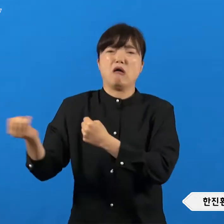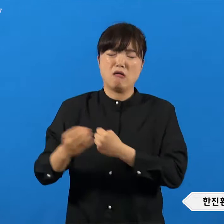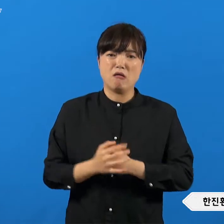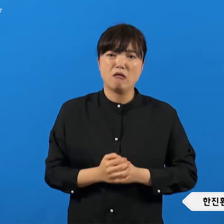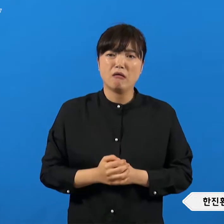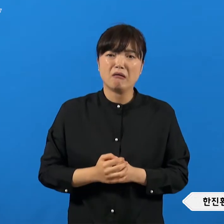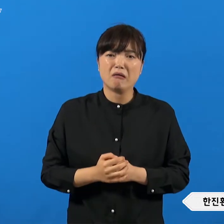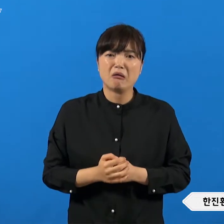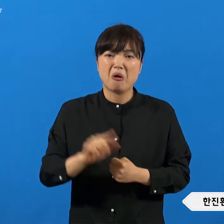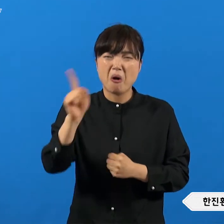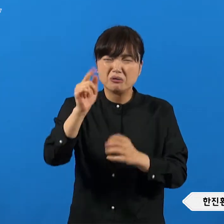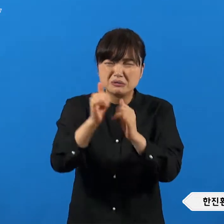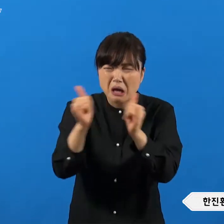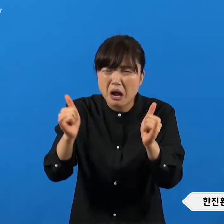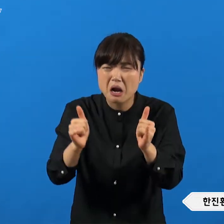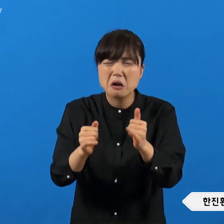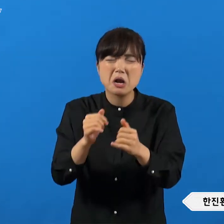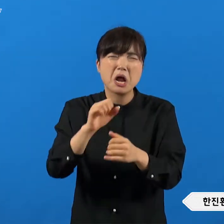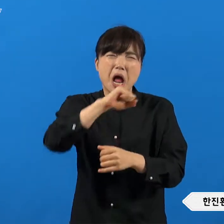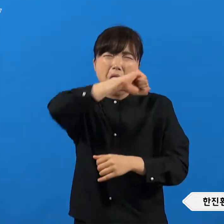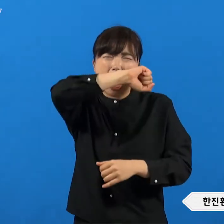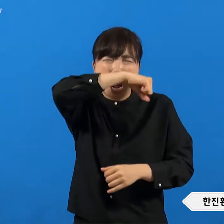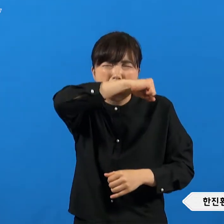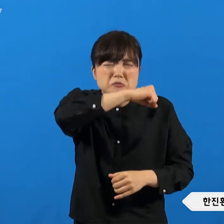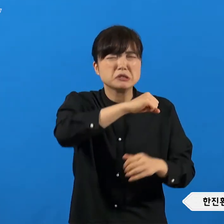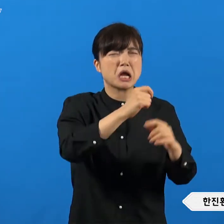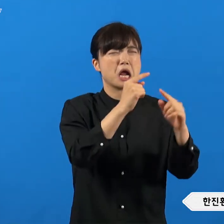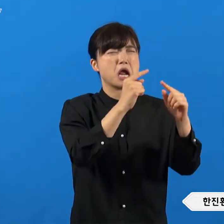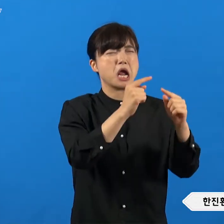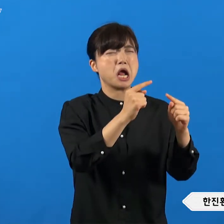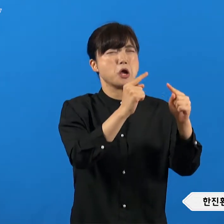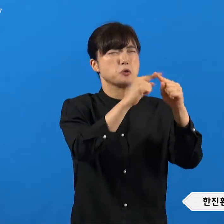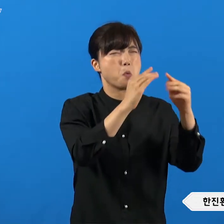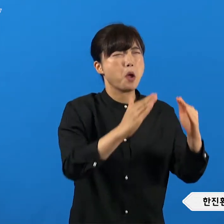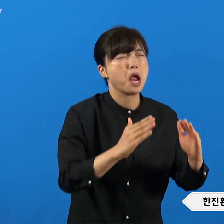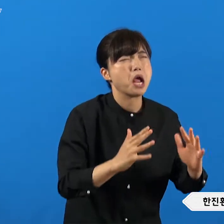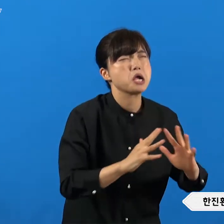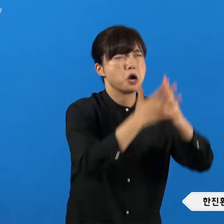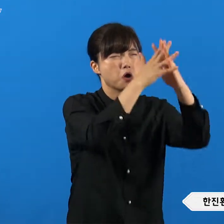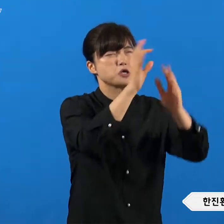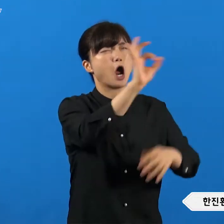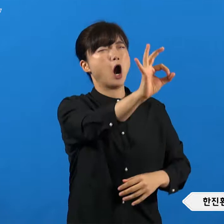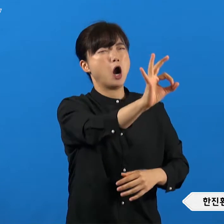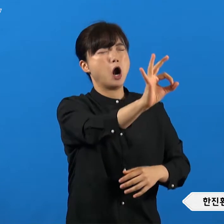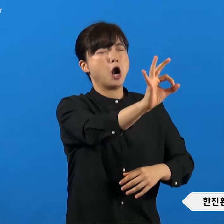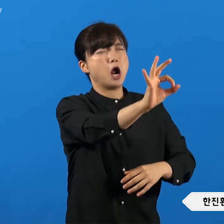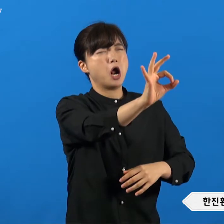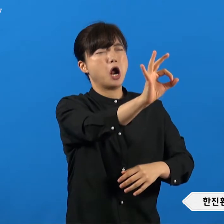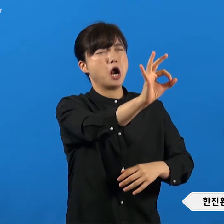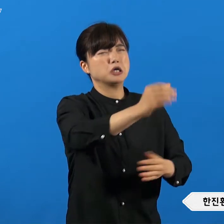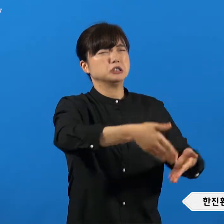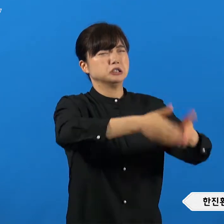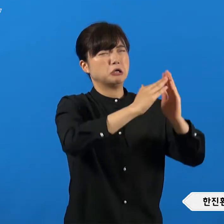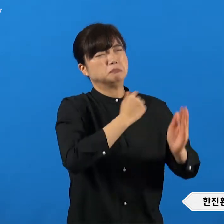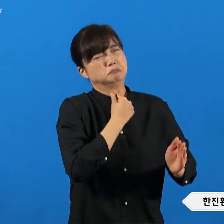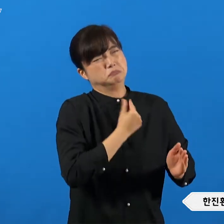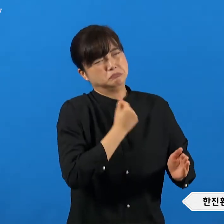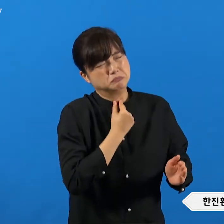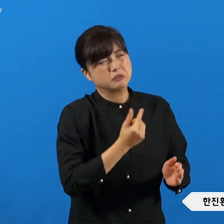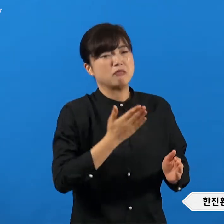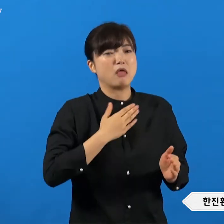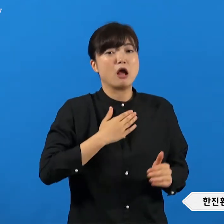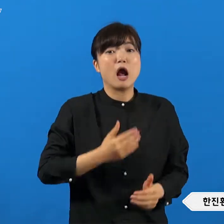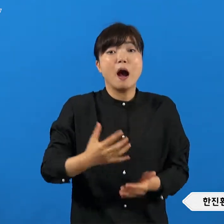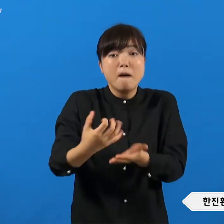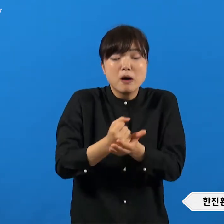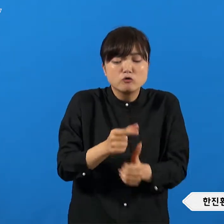많습니다. 어떤 사람은 저 아프리카에 예배당을 10개를 건축하려고 합니다. 내가 받은